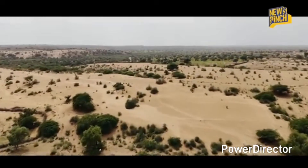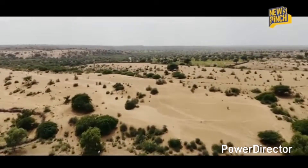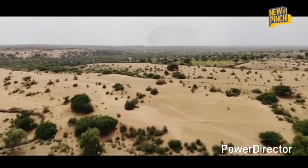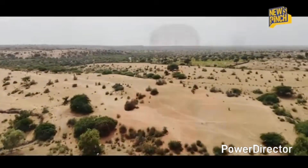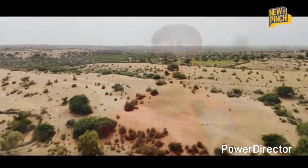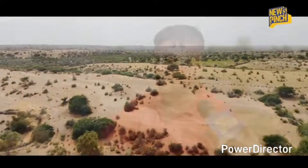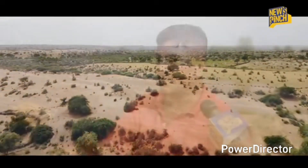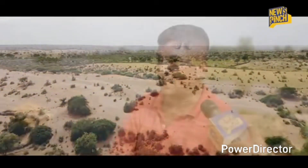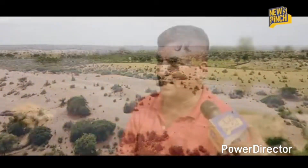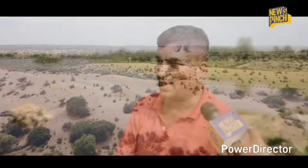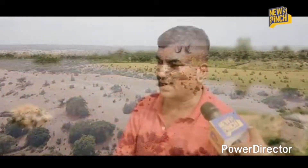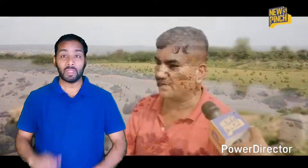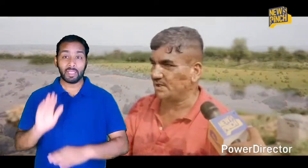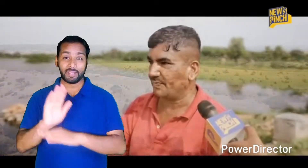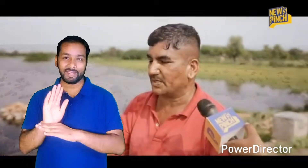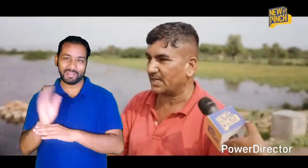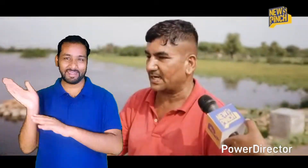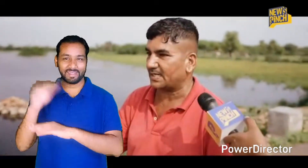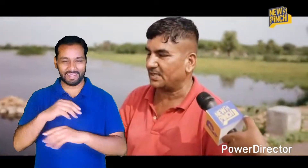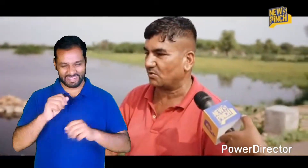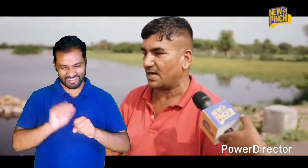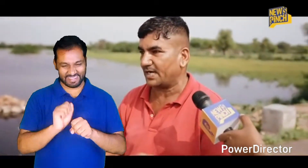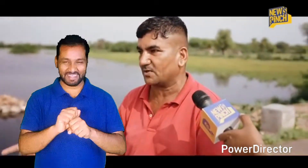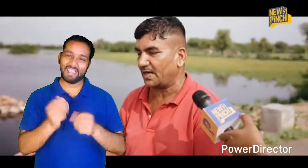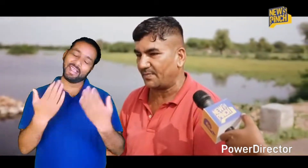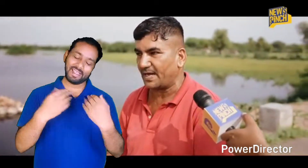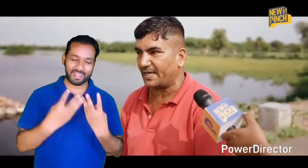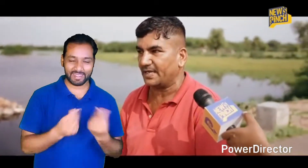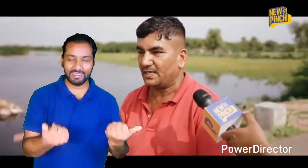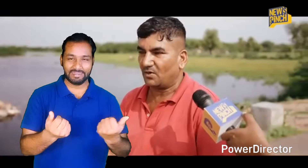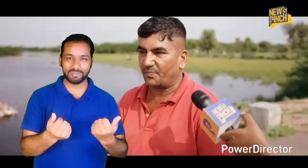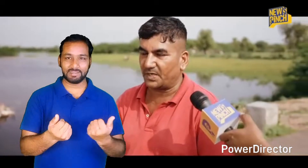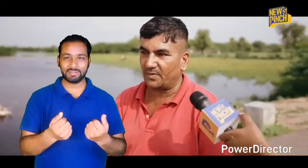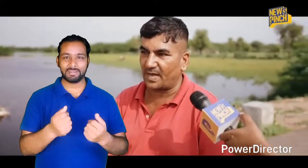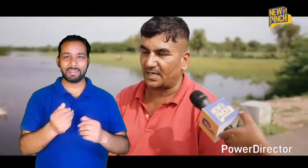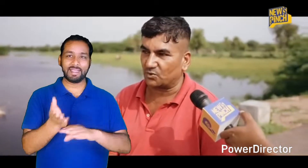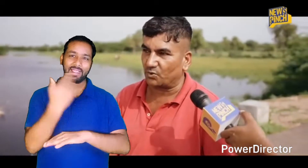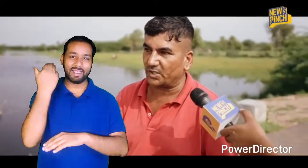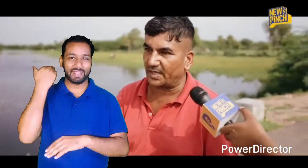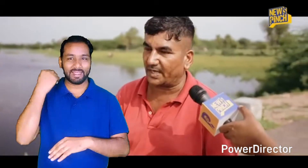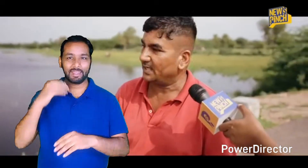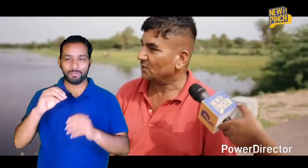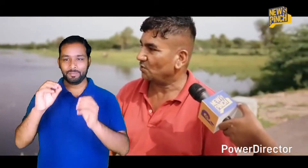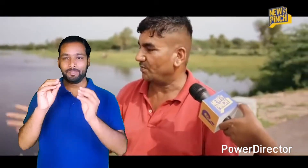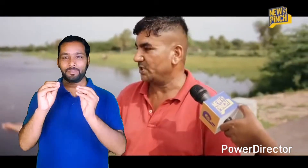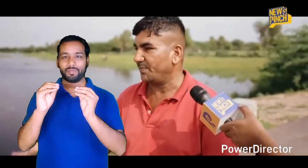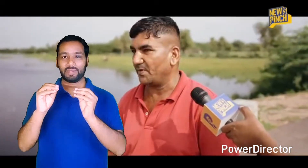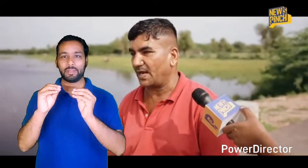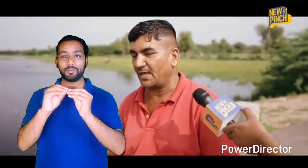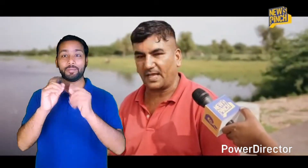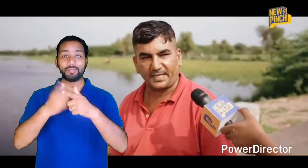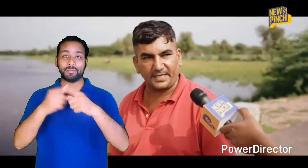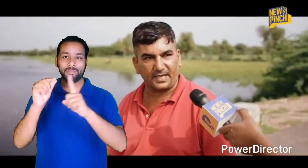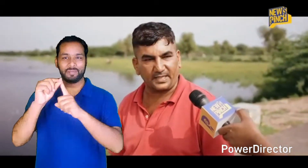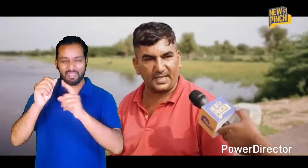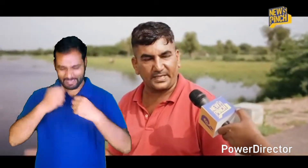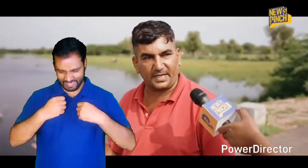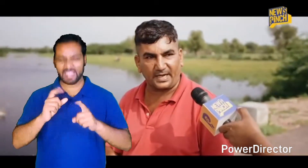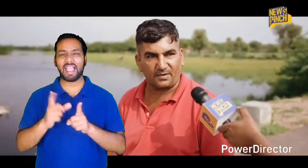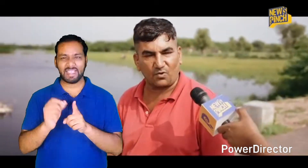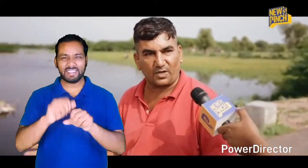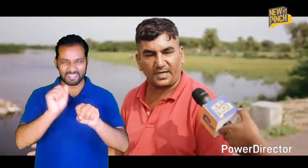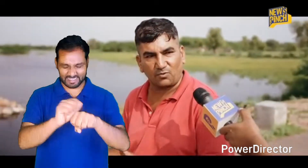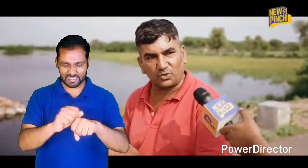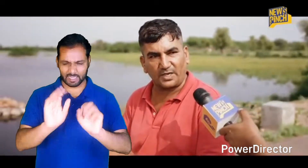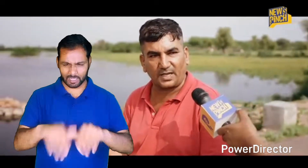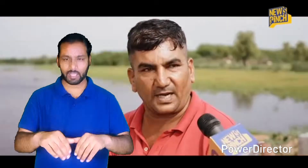अभी कांग्रेस वाले आए, ये कर लिया, बीजेपी की सरकार थी तो कांग्रेस वाले अब आगे, और पिछली बार अशोक जी थे तो बीजेपी वाला ने आके ये कर दिया, ये